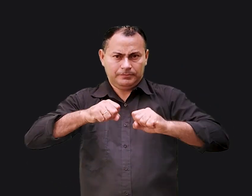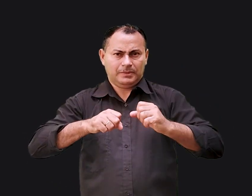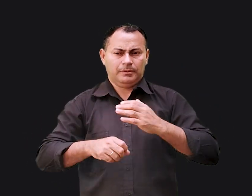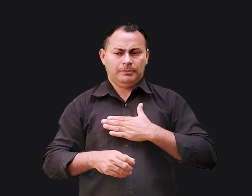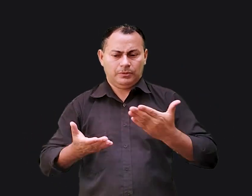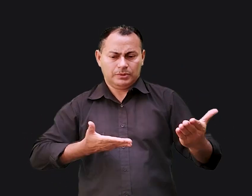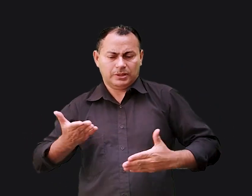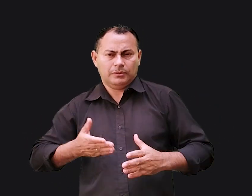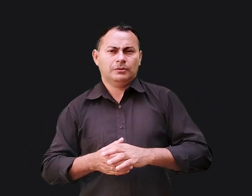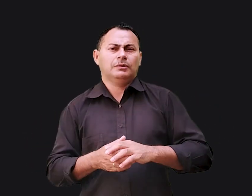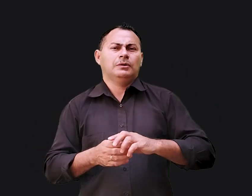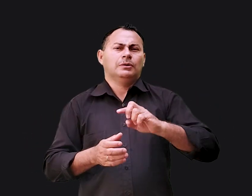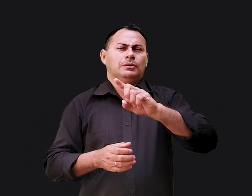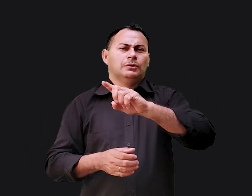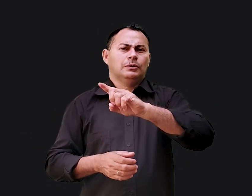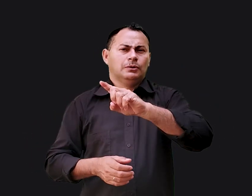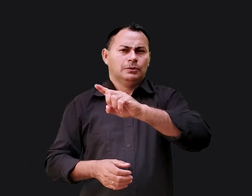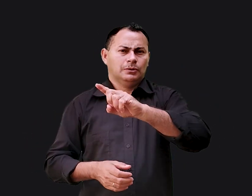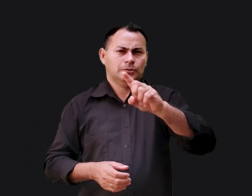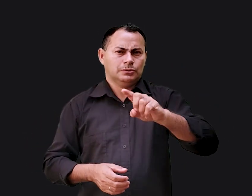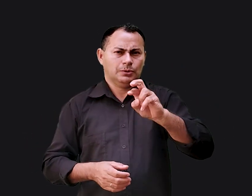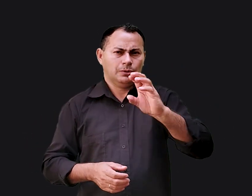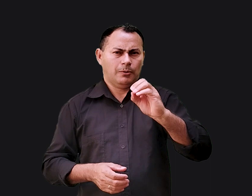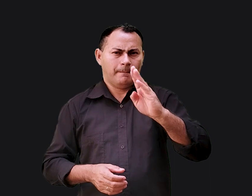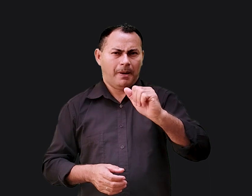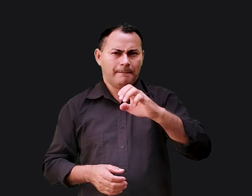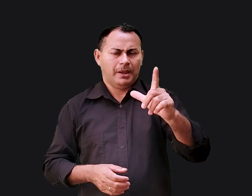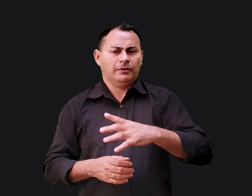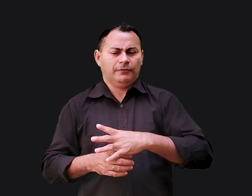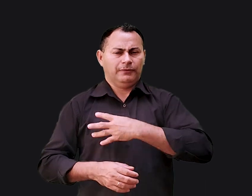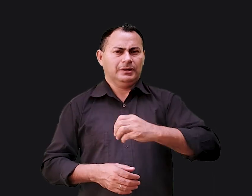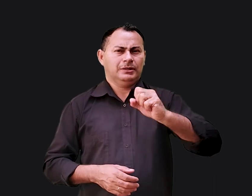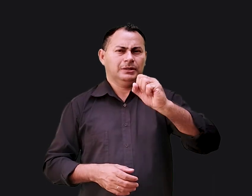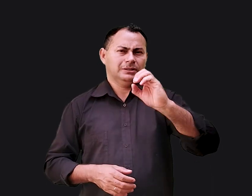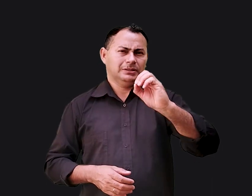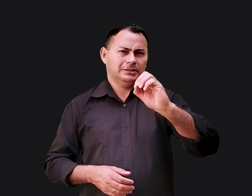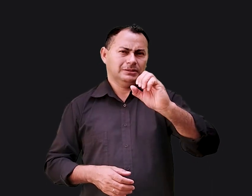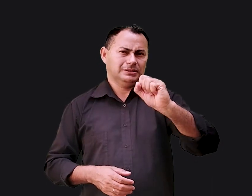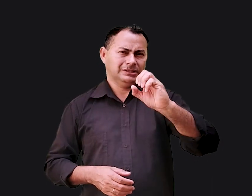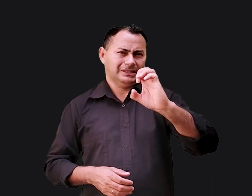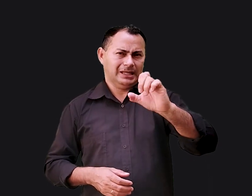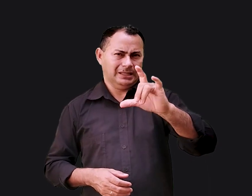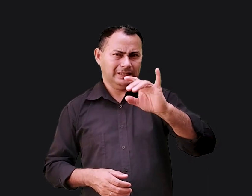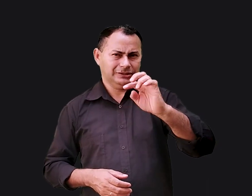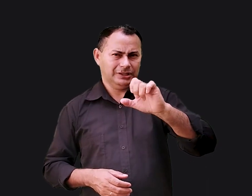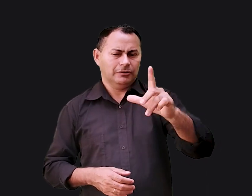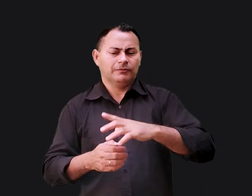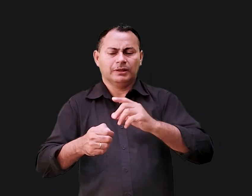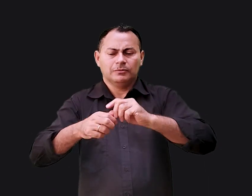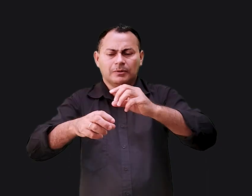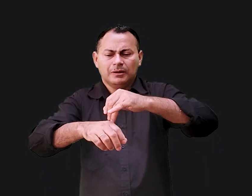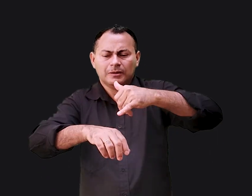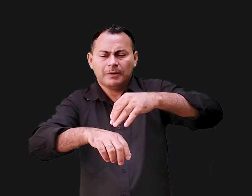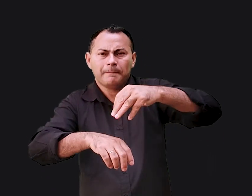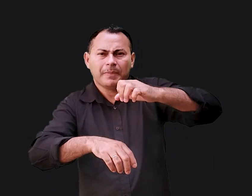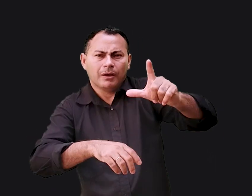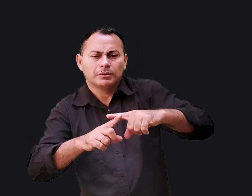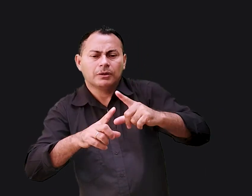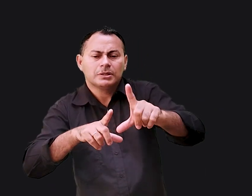meu servo Zorobabel, filho de Sealtiel, e farei de você um anel de selar, porque o tenho